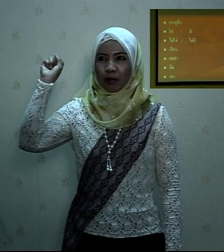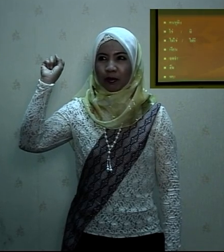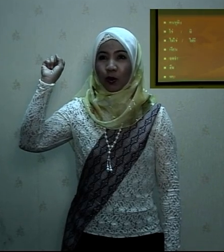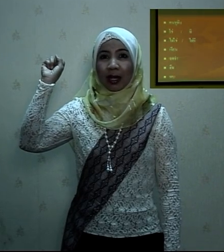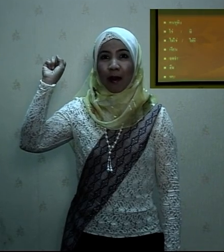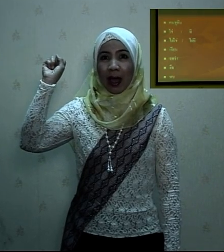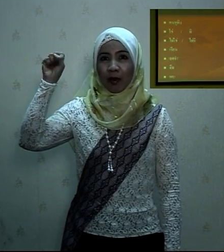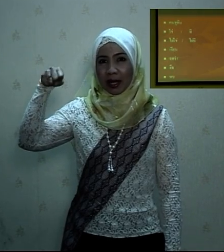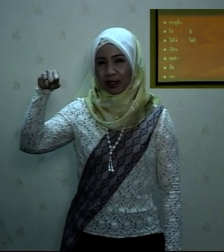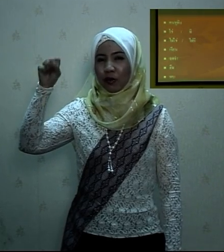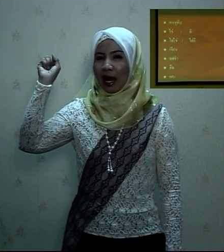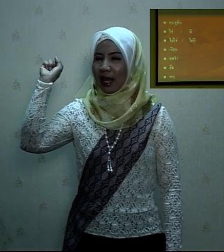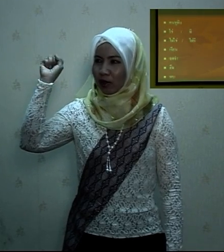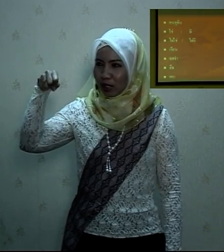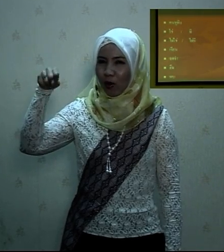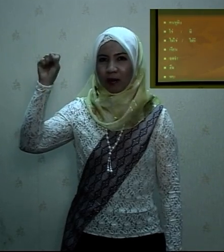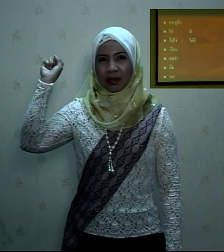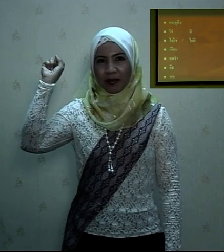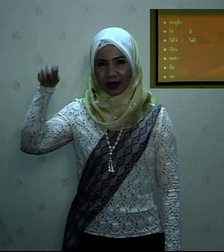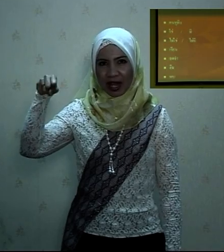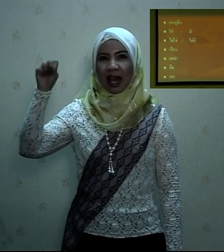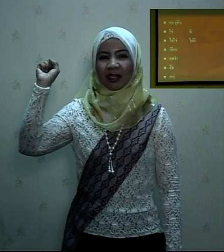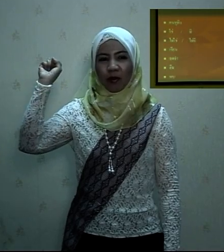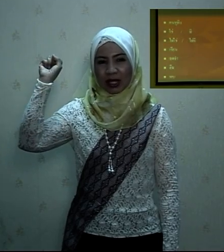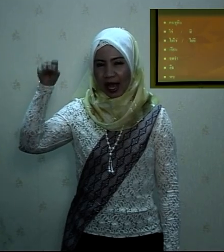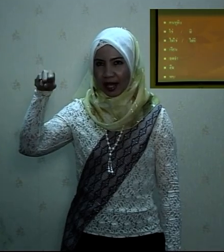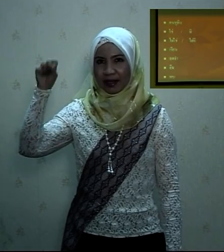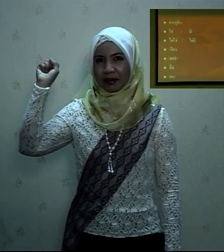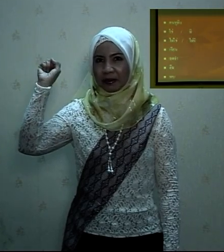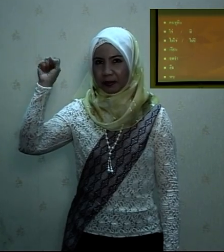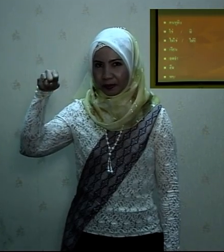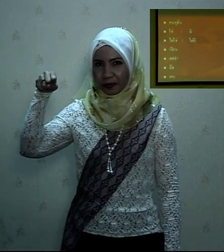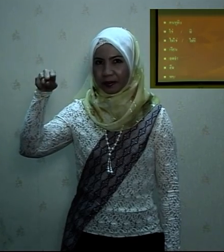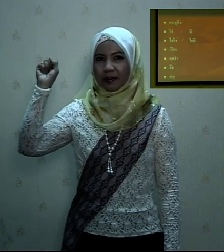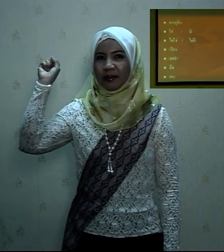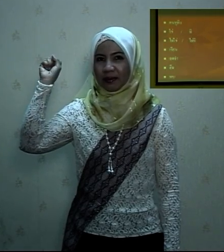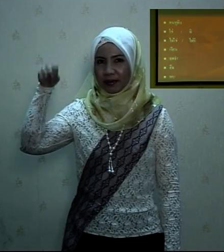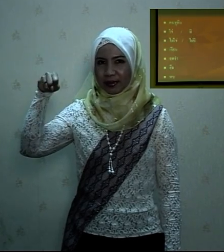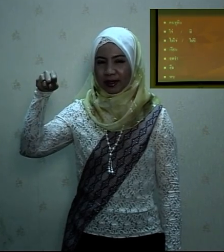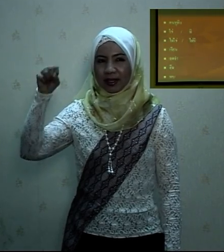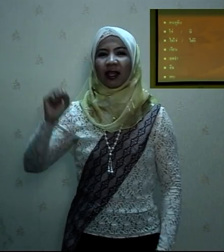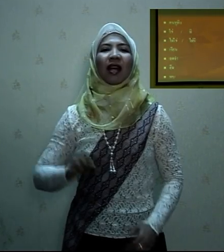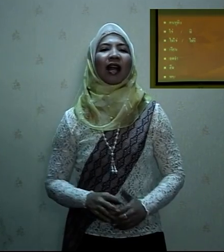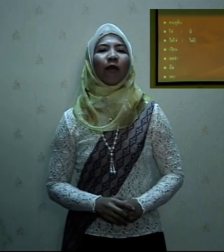ตุ๊กตาแมวไหมคะอยู่หน้าร้านก็จะกวักมืออย่างเงี้ยค่ะคำว่าใช่คำว่